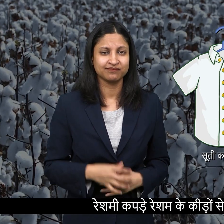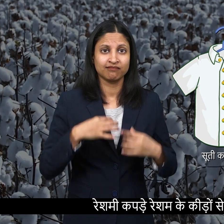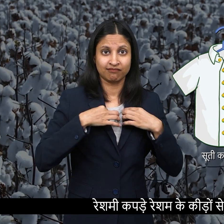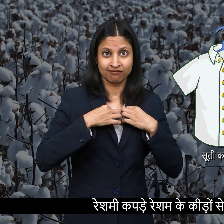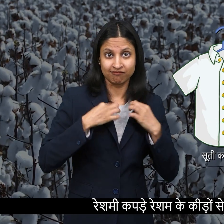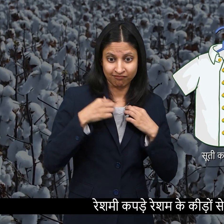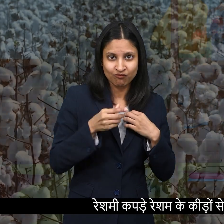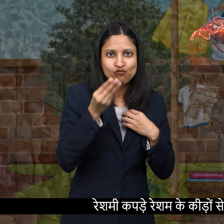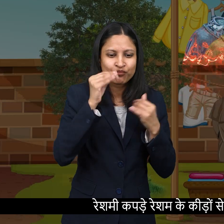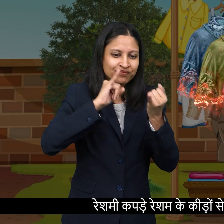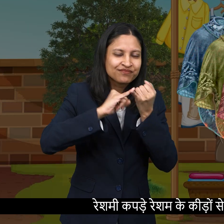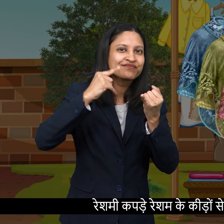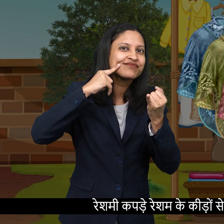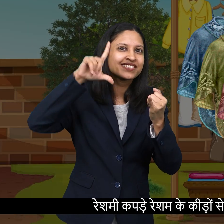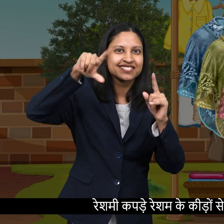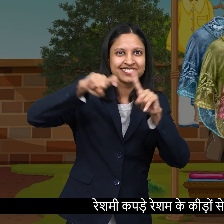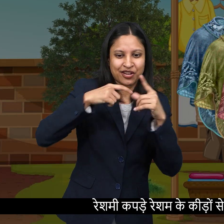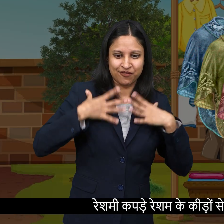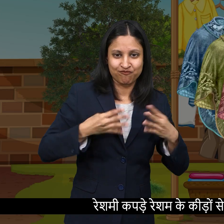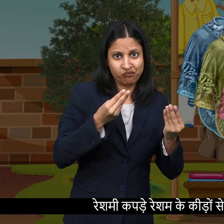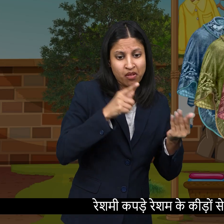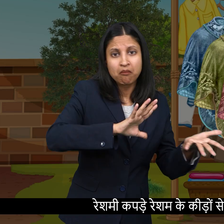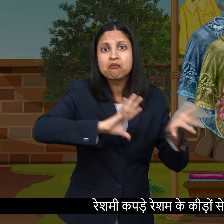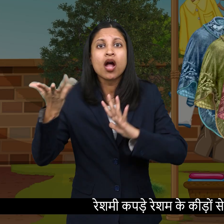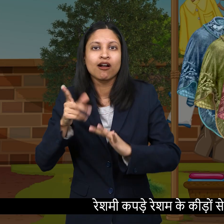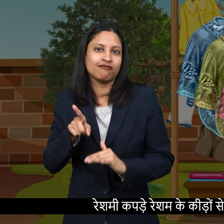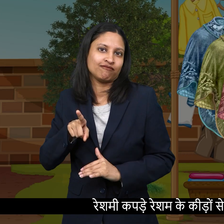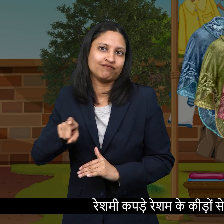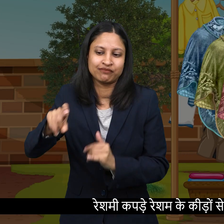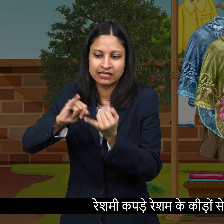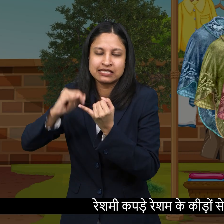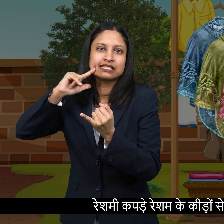रेशमी कपड़े रेशम के कीड़ों से निकलने वाले धागे से बनते हैं।